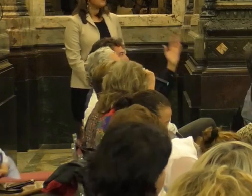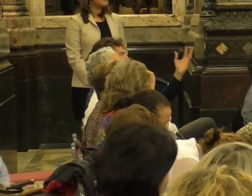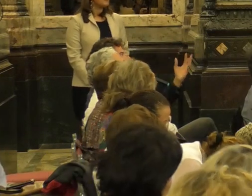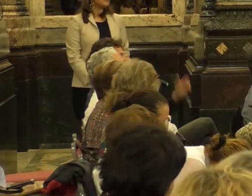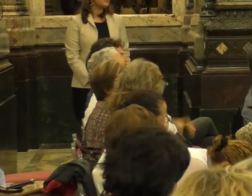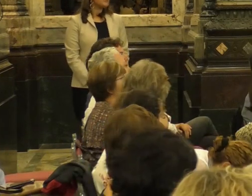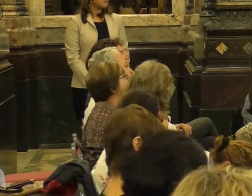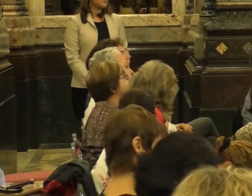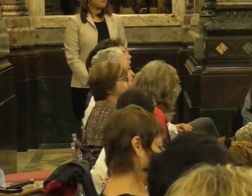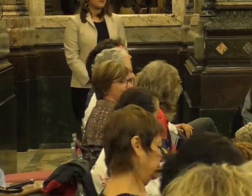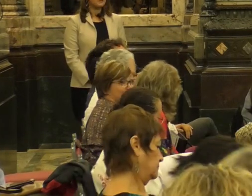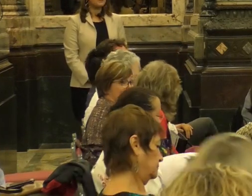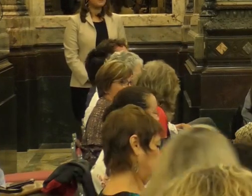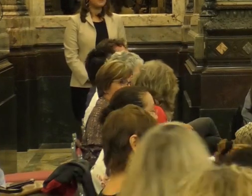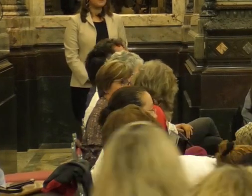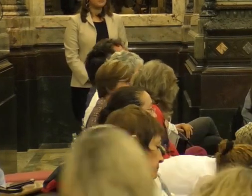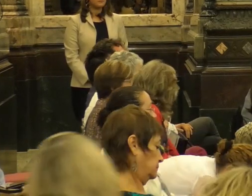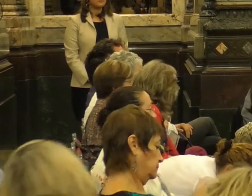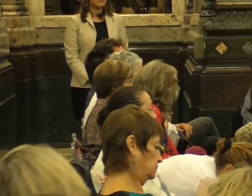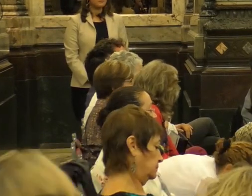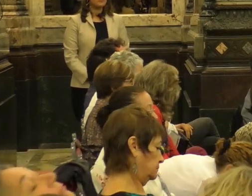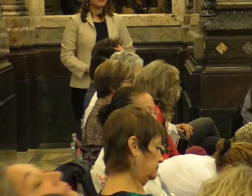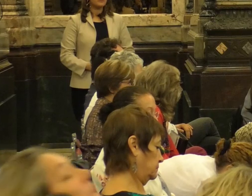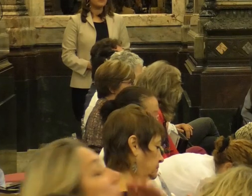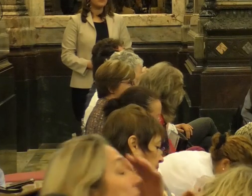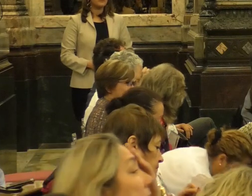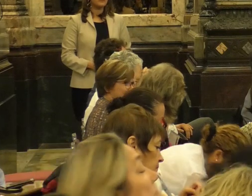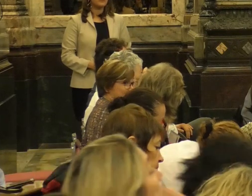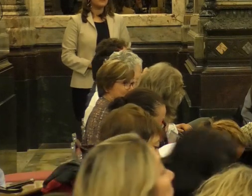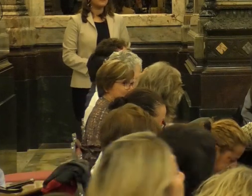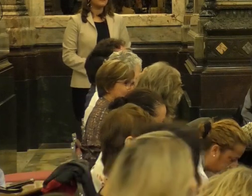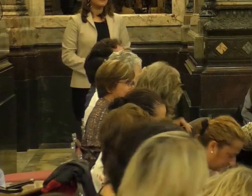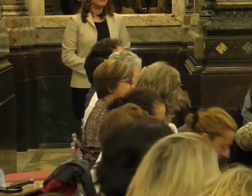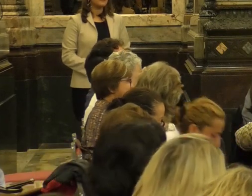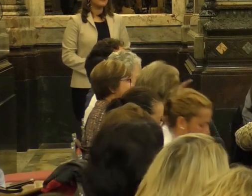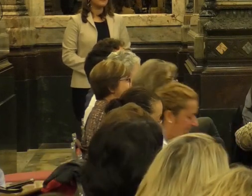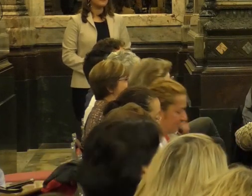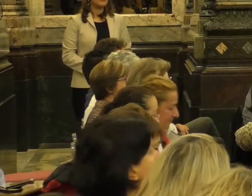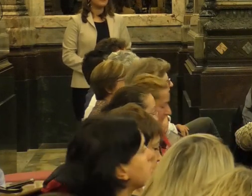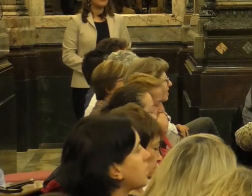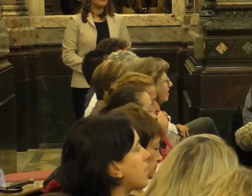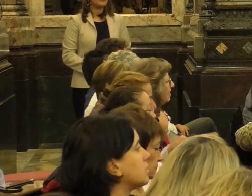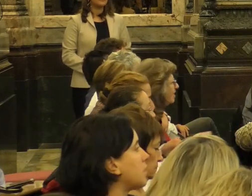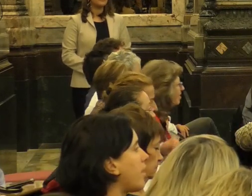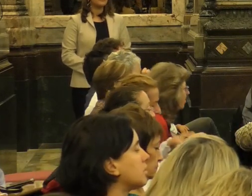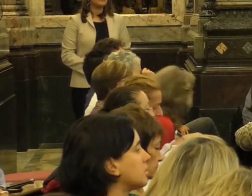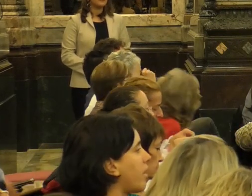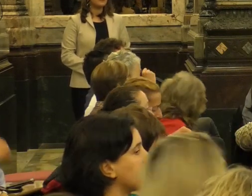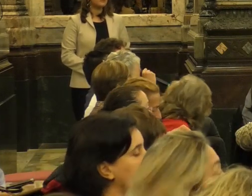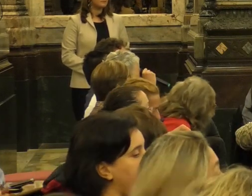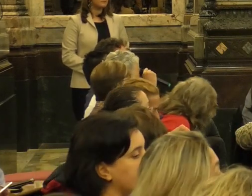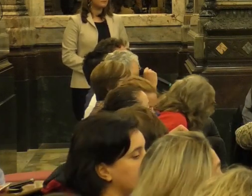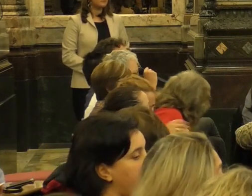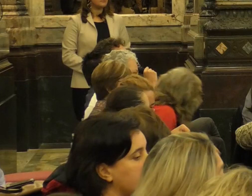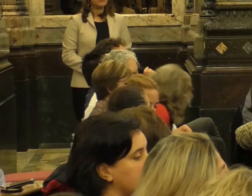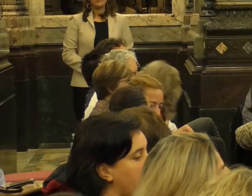este mapeo de la producción de conocimiento, tanto de Latinoamérica como también del sector disciplinar de la